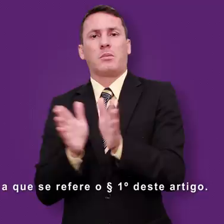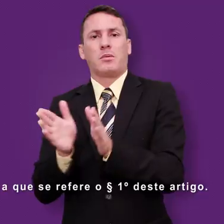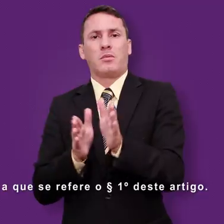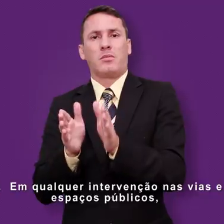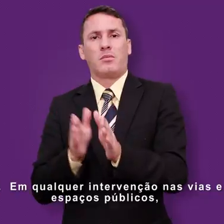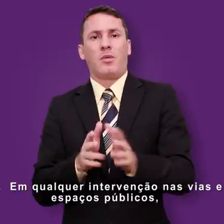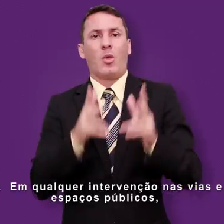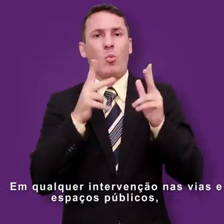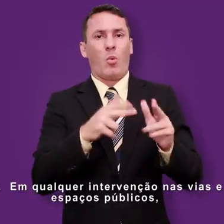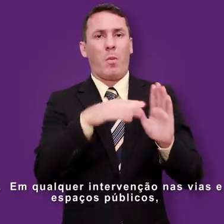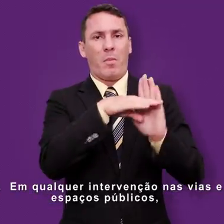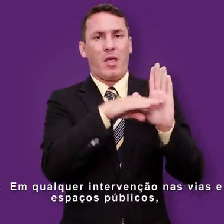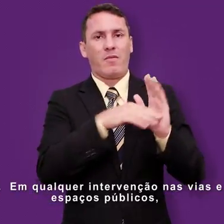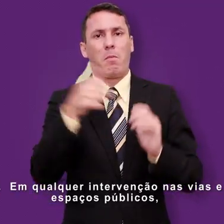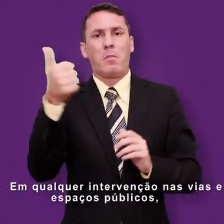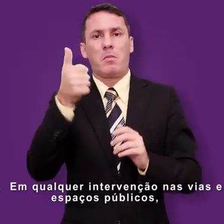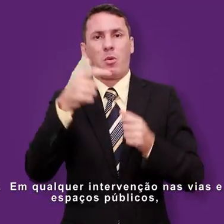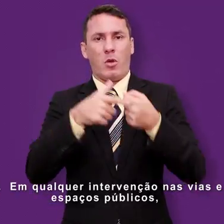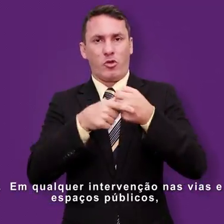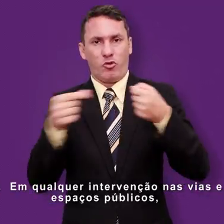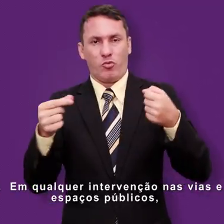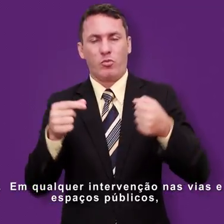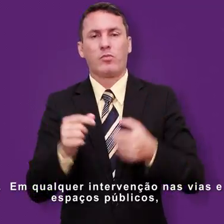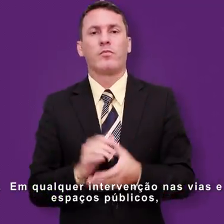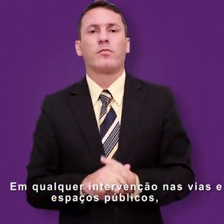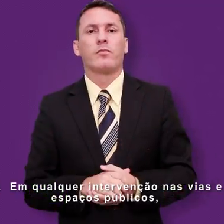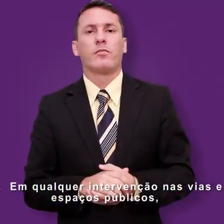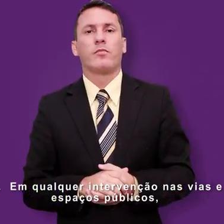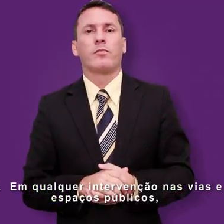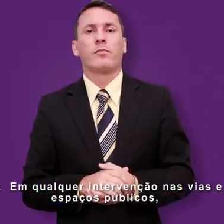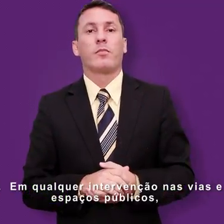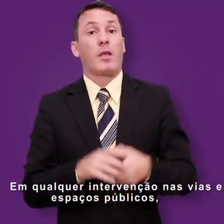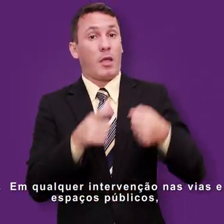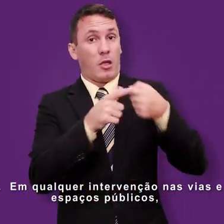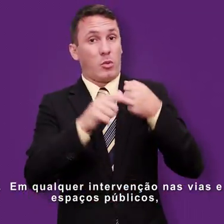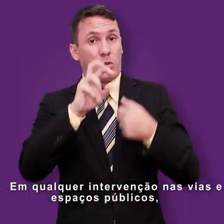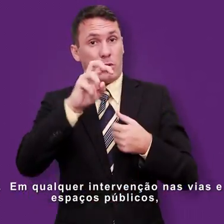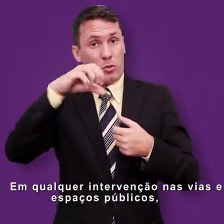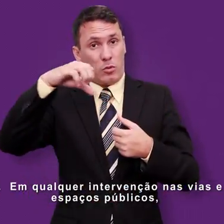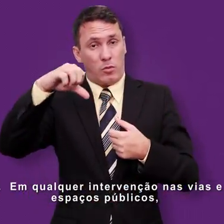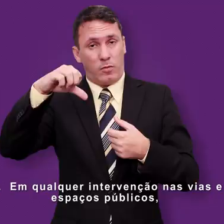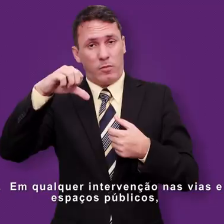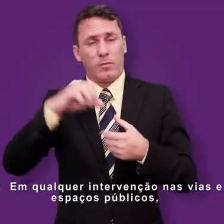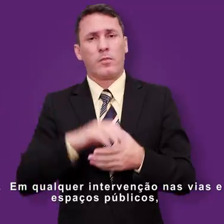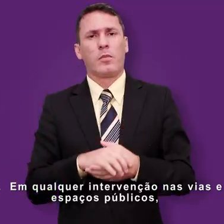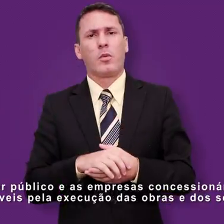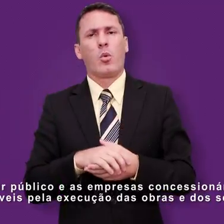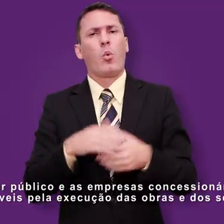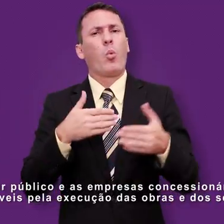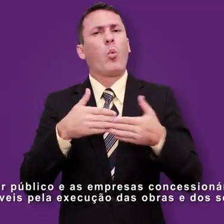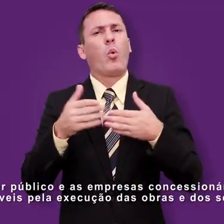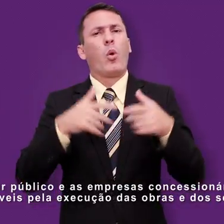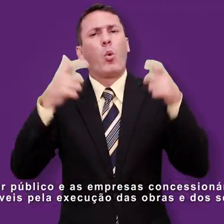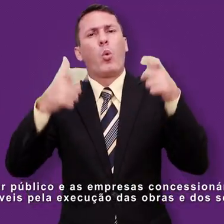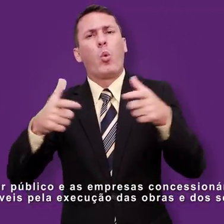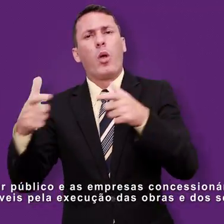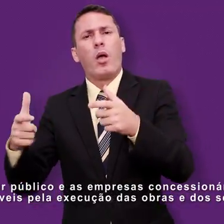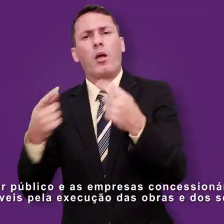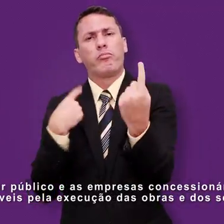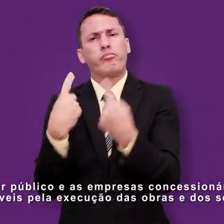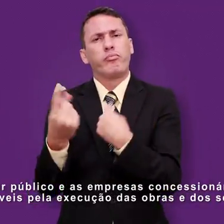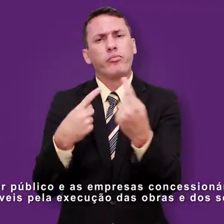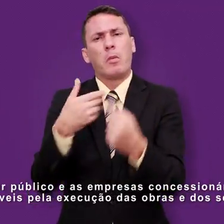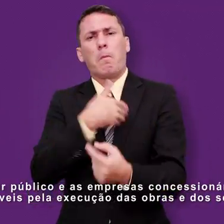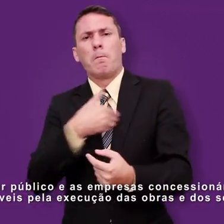deste artigo. Artigo 59. Em qualquer intervenção nas vias e nos espaços públicos, o poder público e